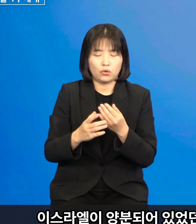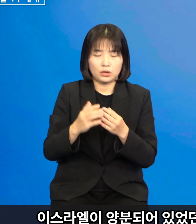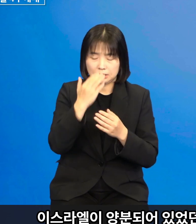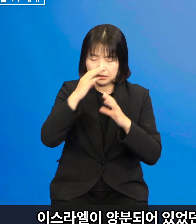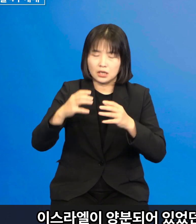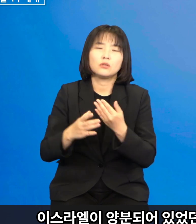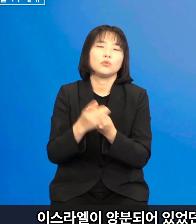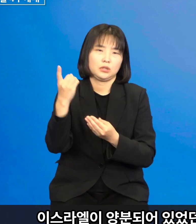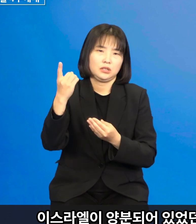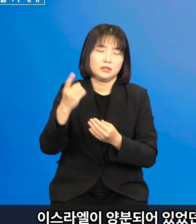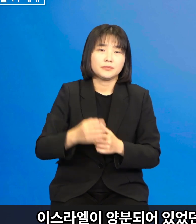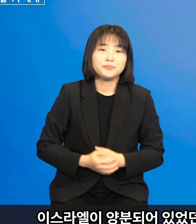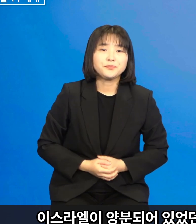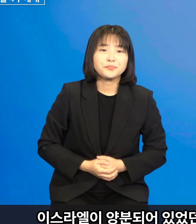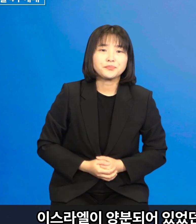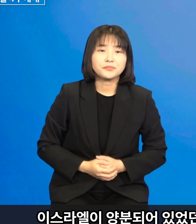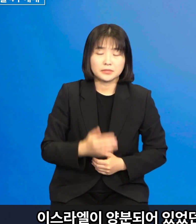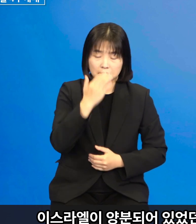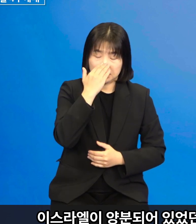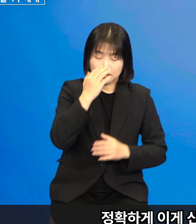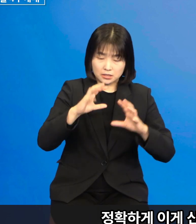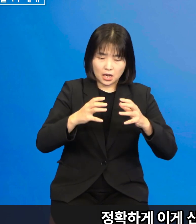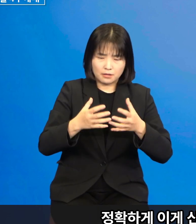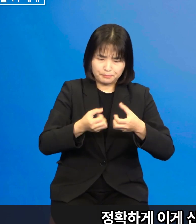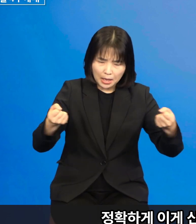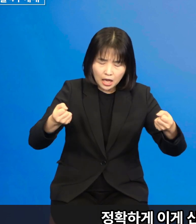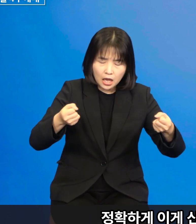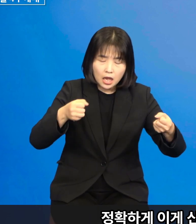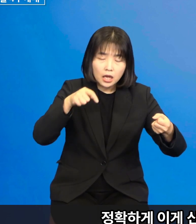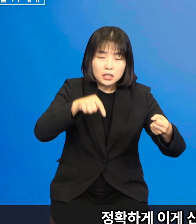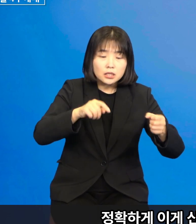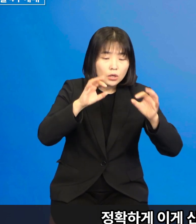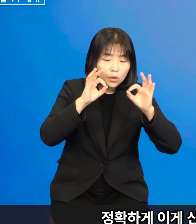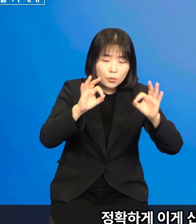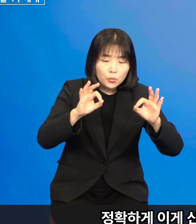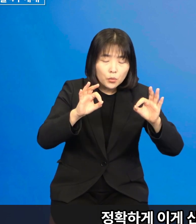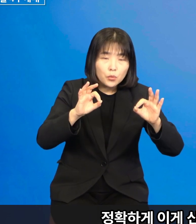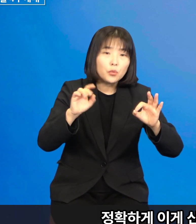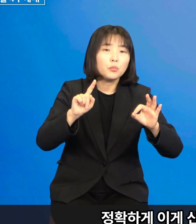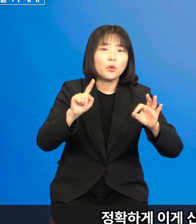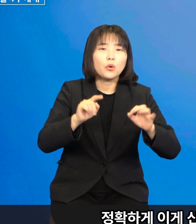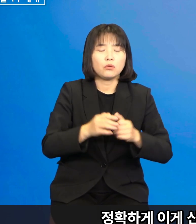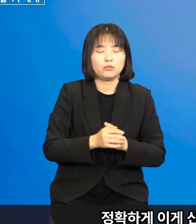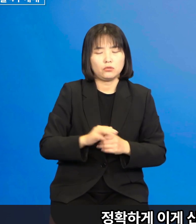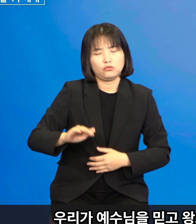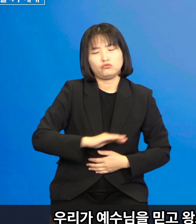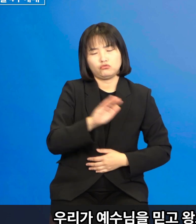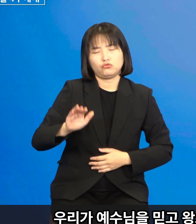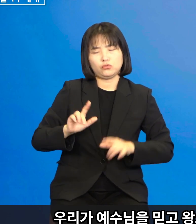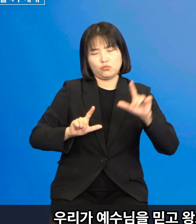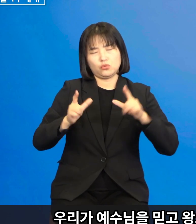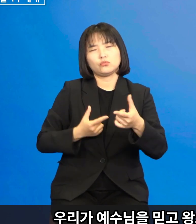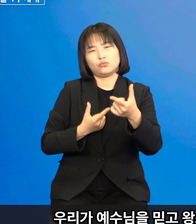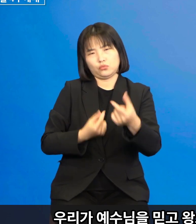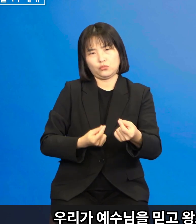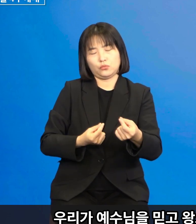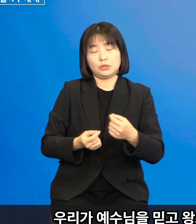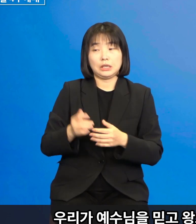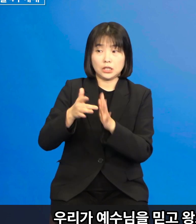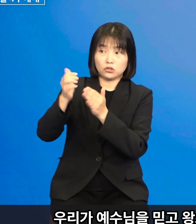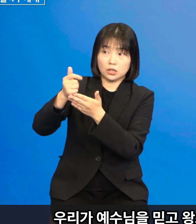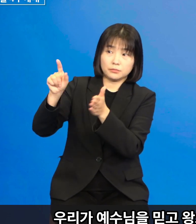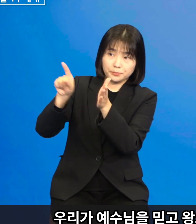이스라엘이 양분되어 있었던 이 상태를 보여주는 것이 뭐냐면 정확하게 이게 신자의 모습일 수 있어요. 우리가 예수님을 믿고